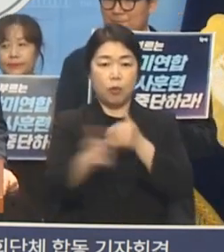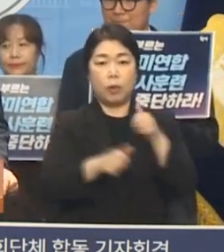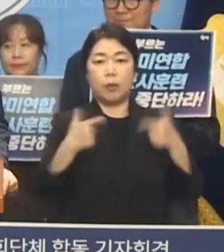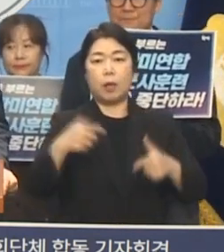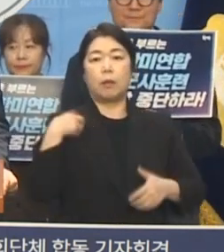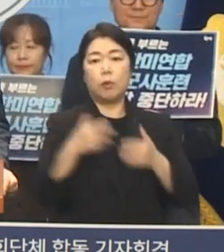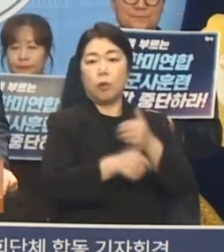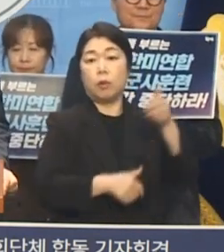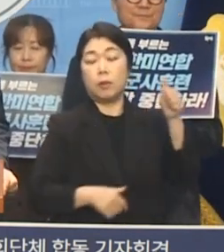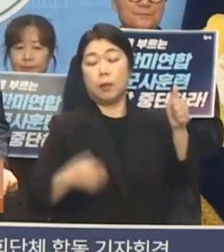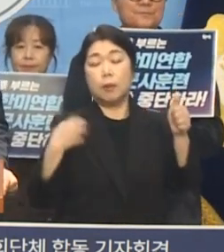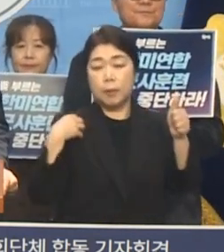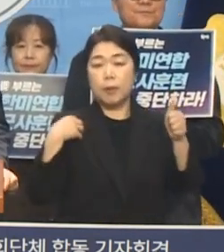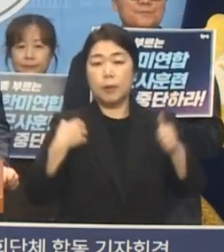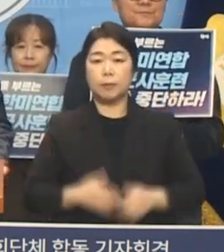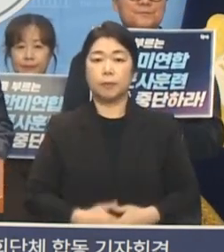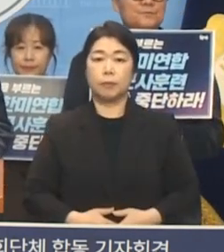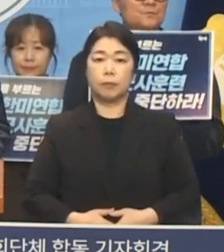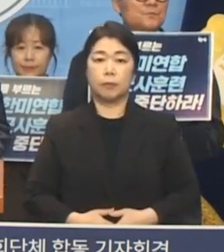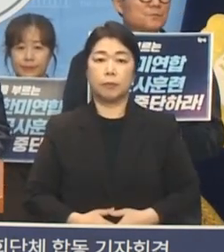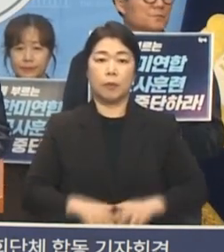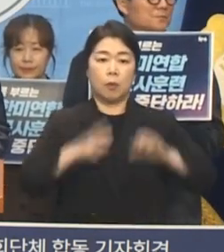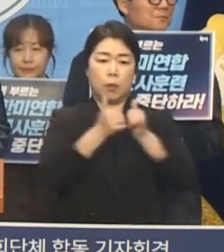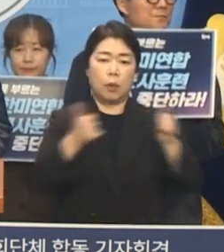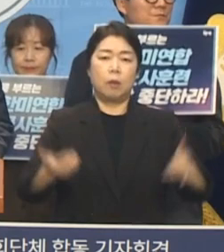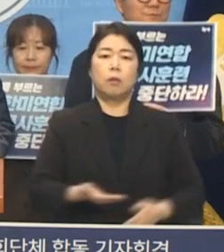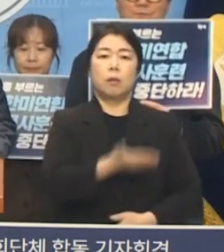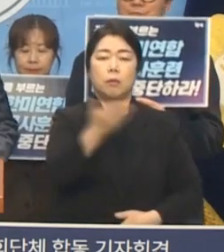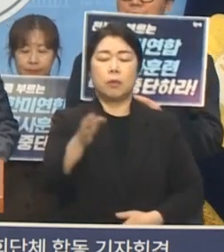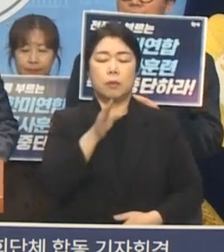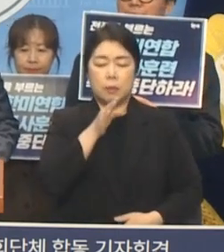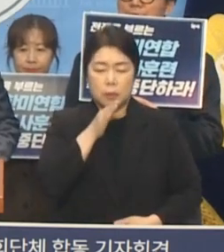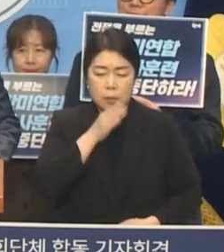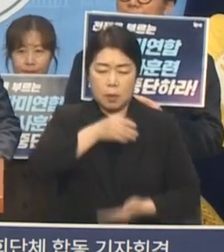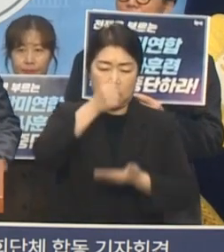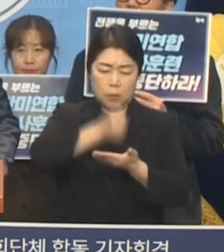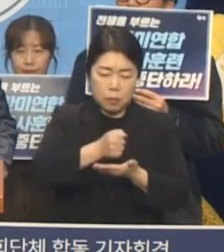국민 여러분께 진심으로 호소드립니다.